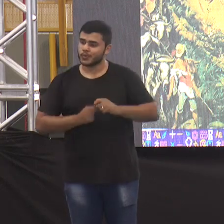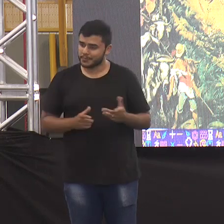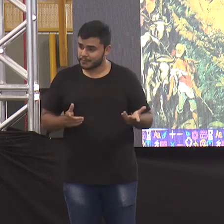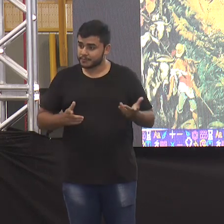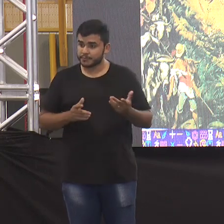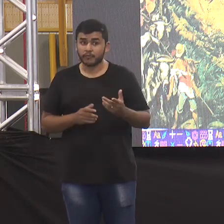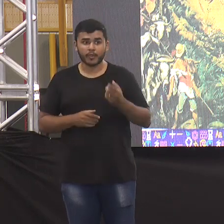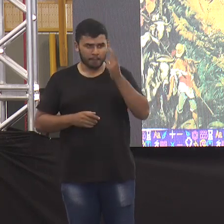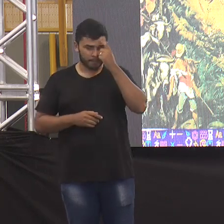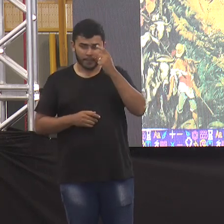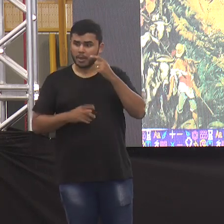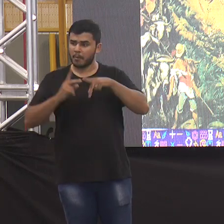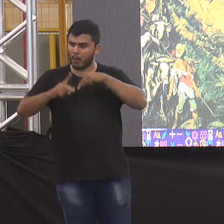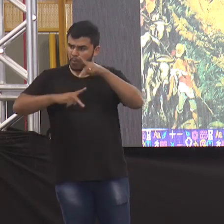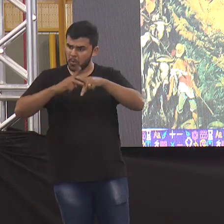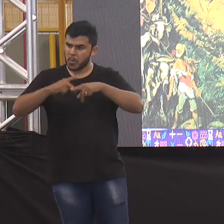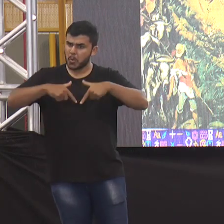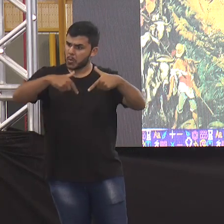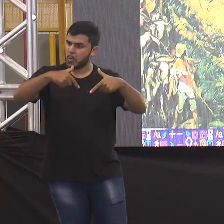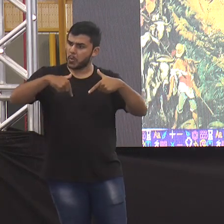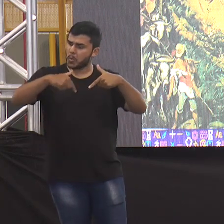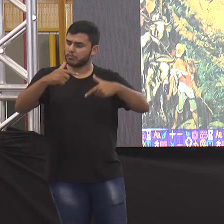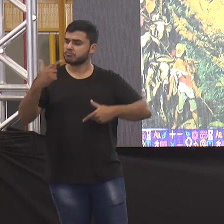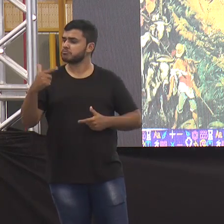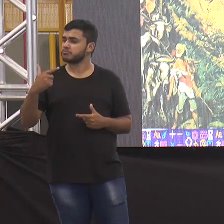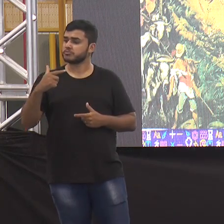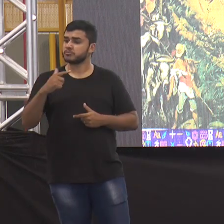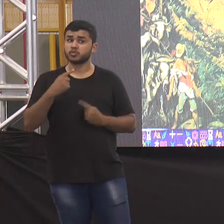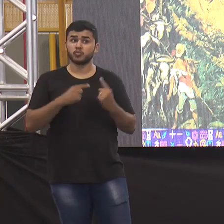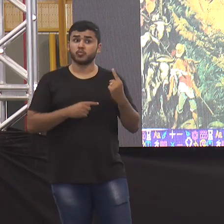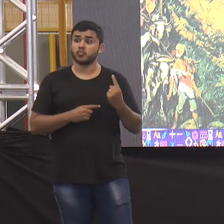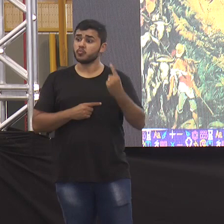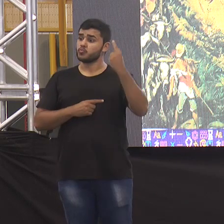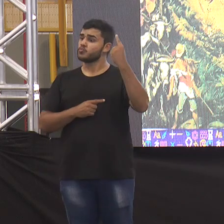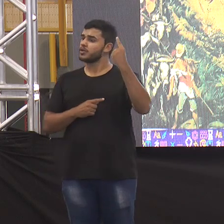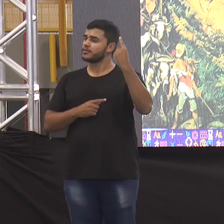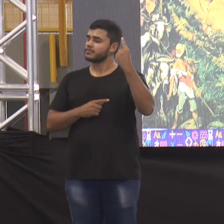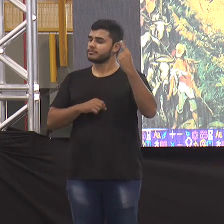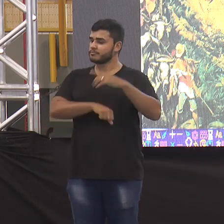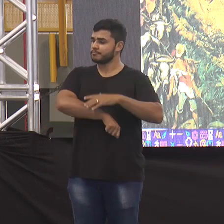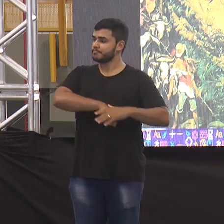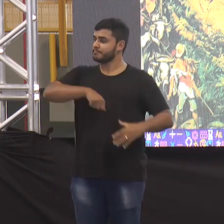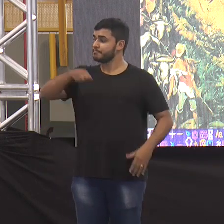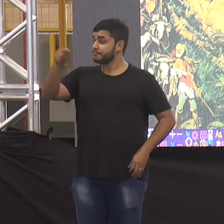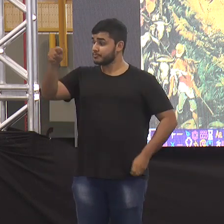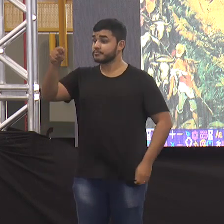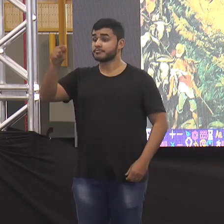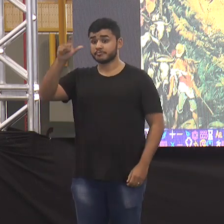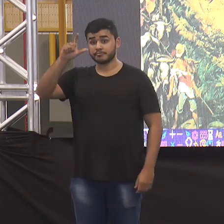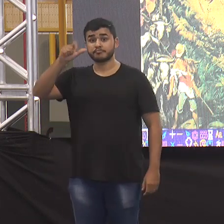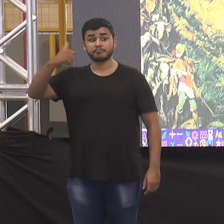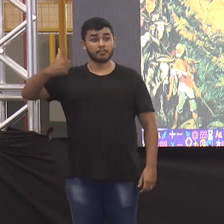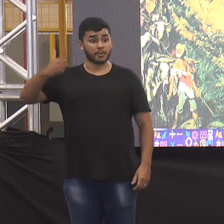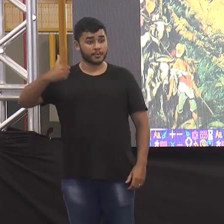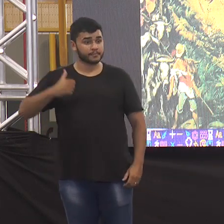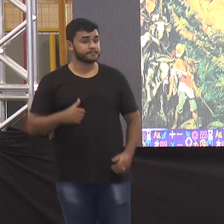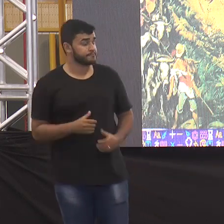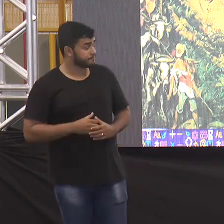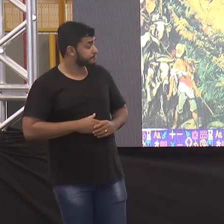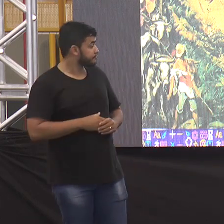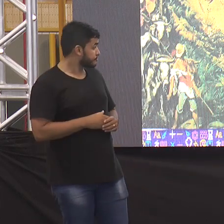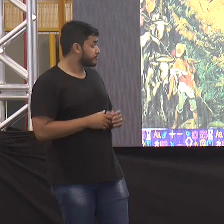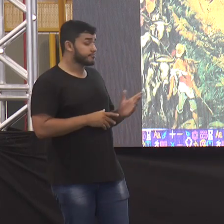Essa heroicização do Dom Pedro I é completamente idealizada. Esse alheamento da